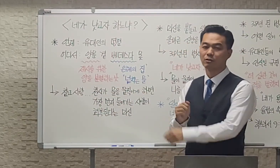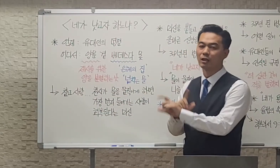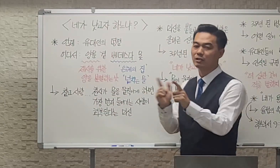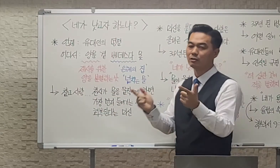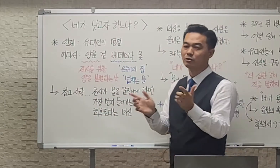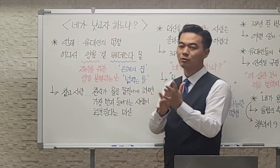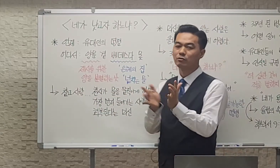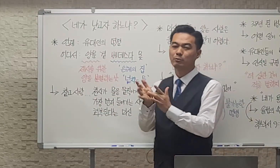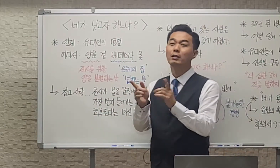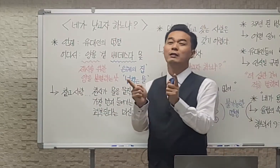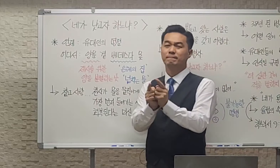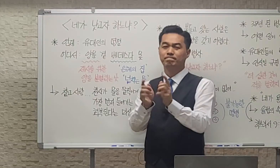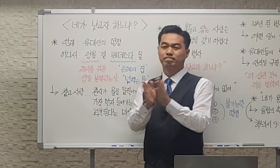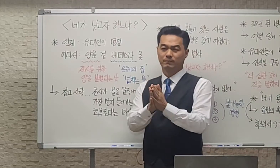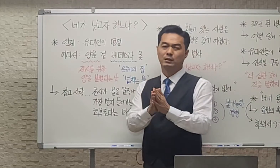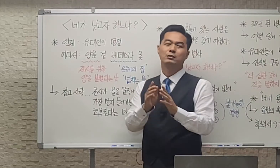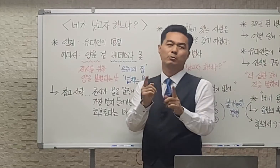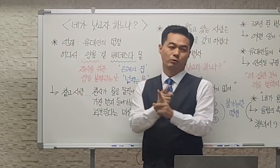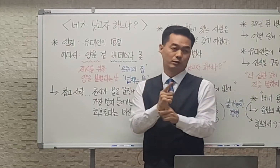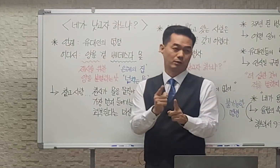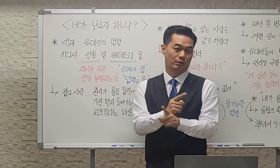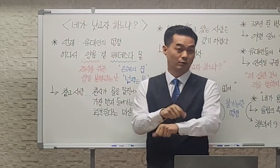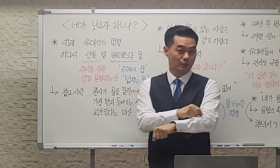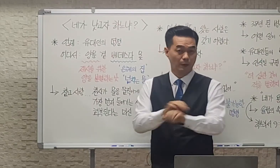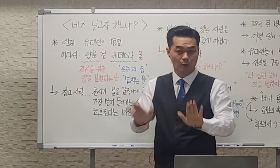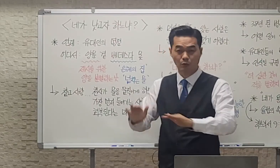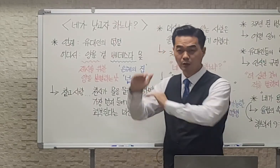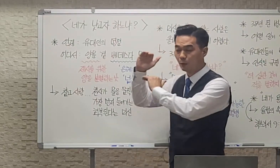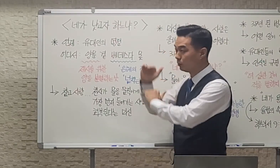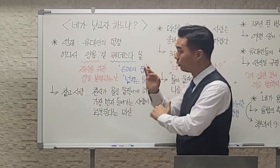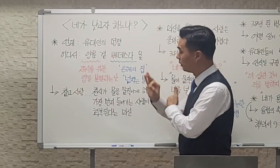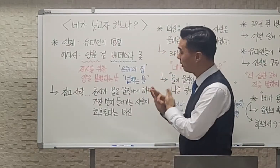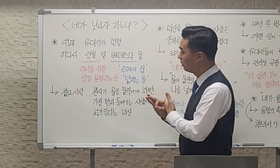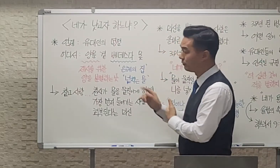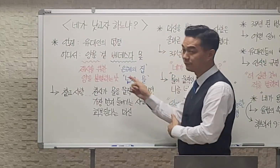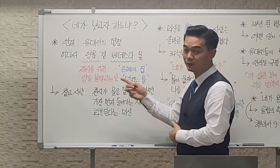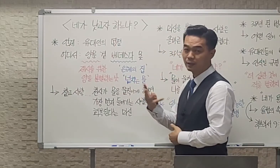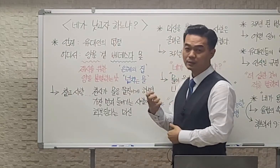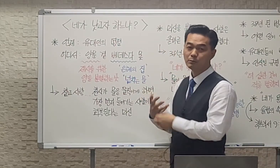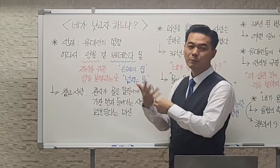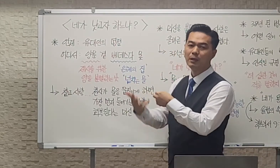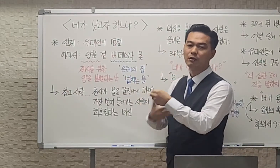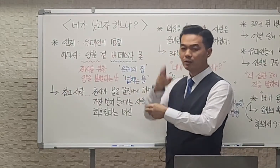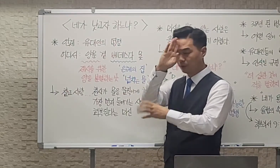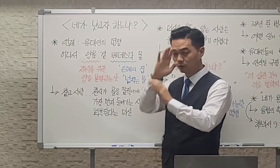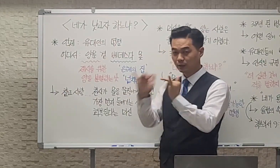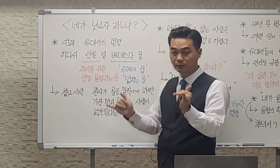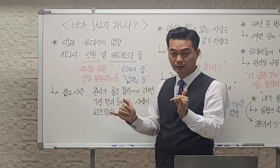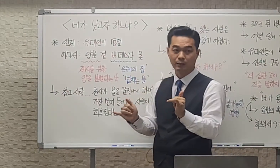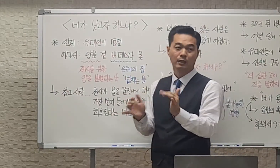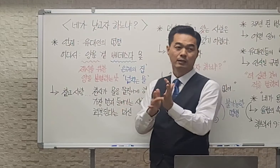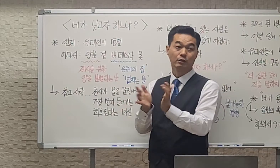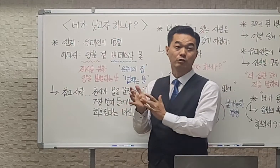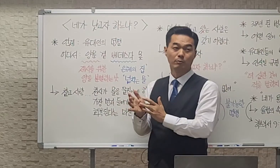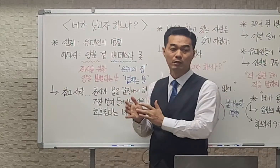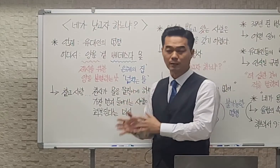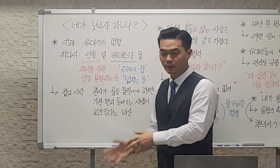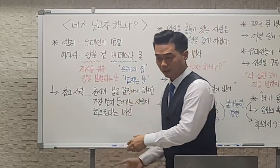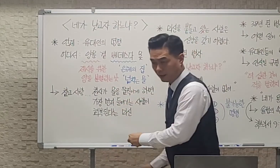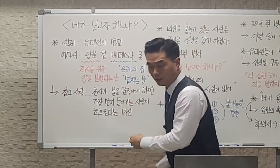하지 않으시고 예수님이 직접 고치셨어요. 특별히 오늘 본문 보면 38년 된 병자를 예수님이 막